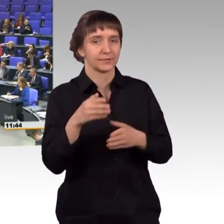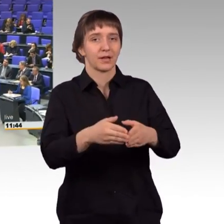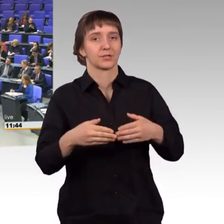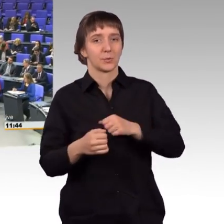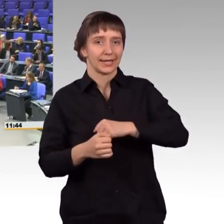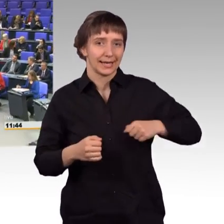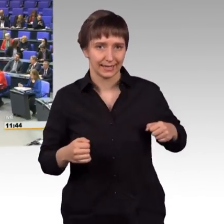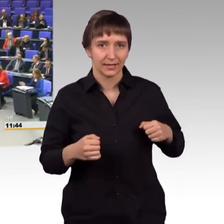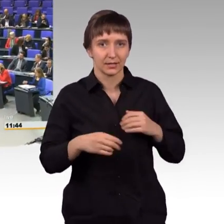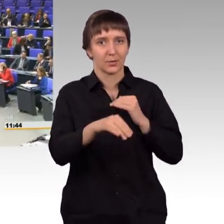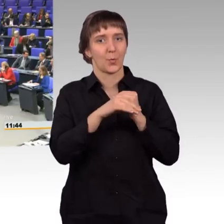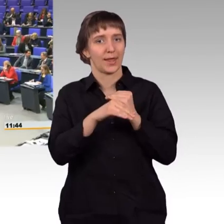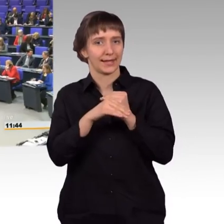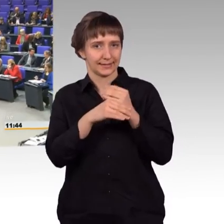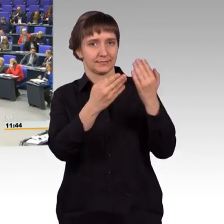Applaus